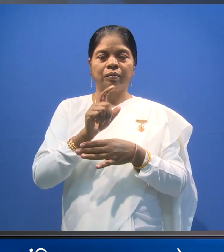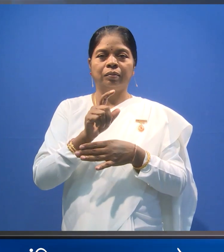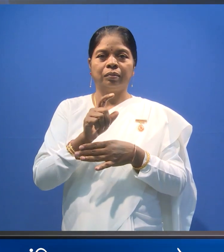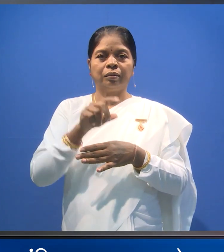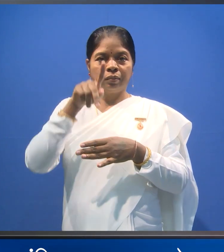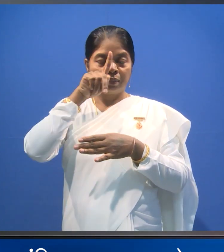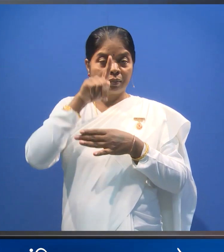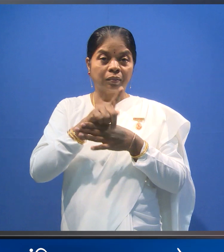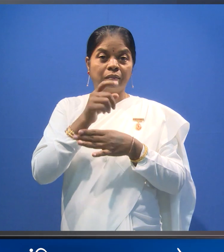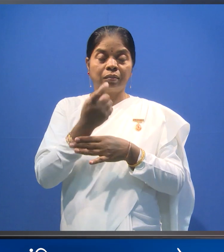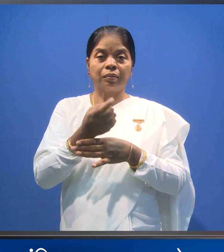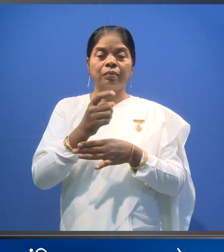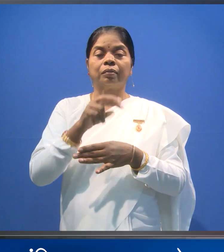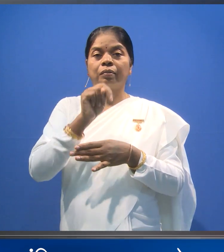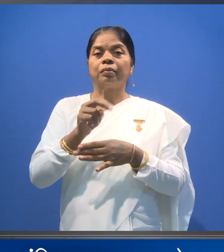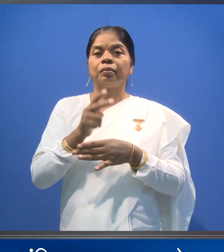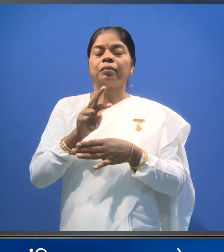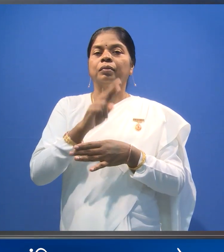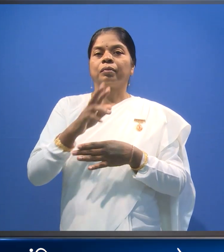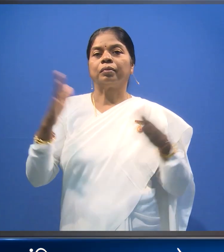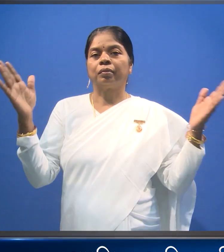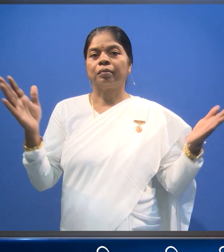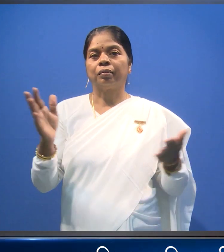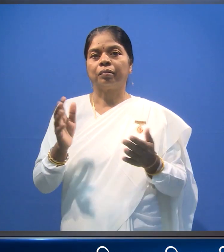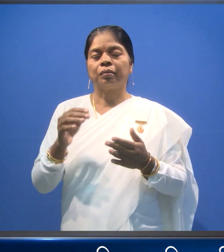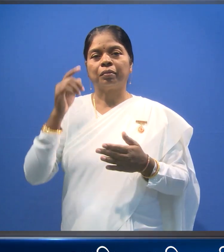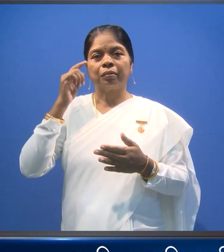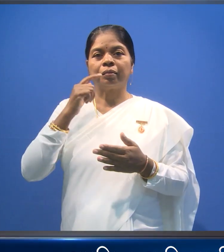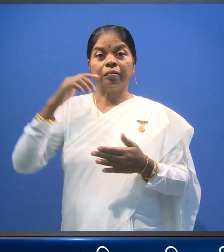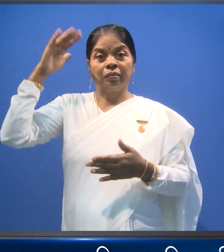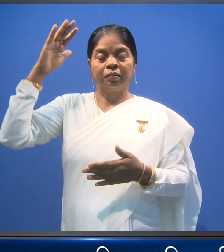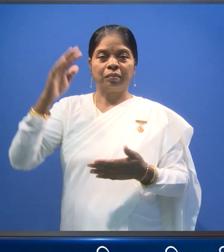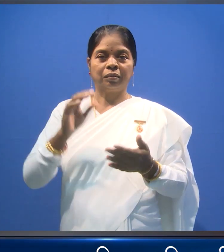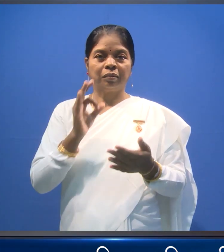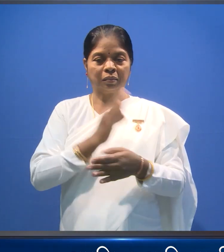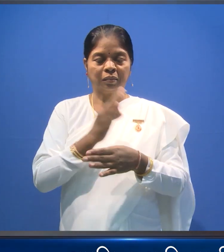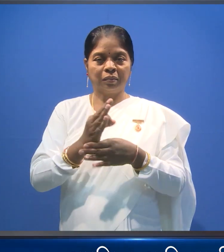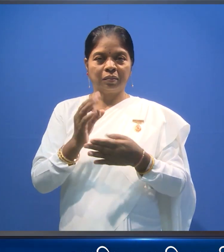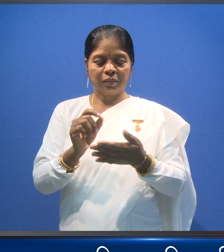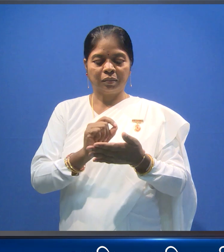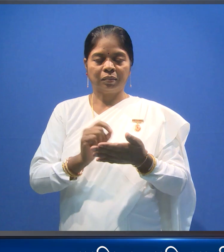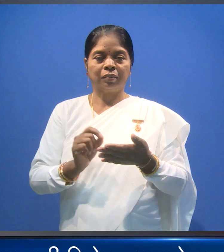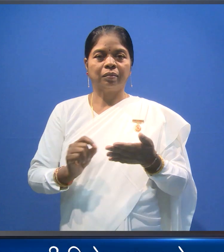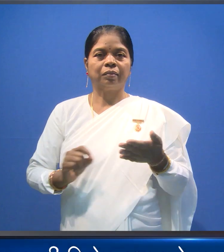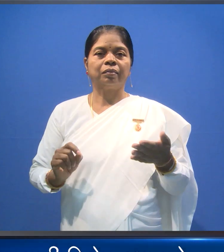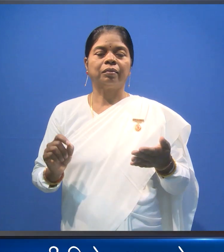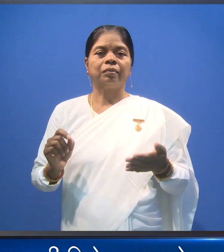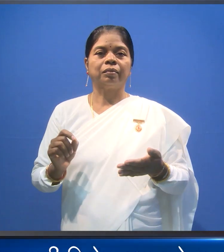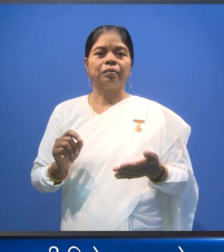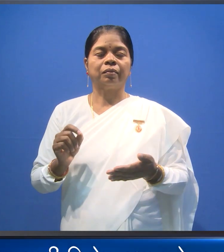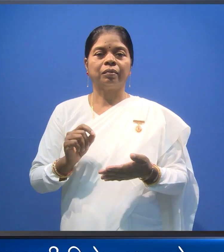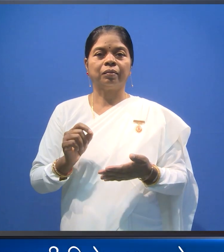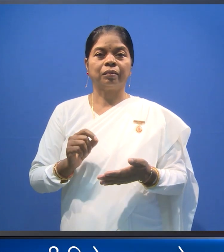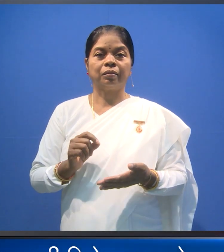पंडित जवाहरलाल नेहरू अशा अनेक विद्वानांनी सुप्रसिद्ध साहित्याची रचना केली आहे.